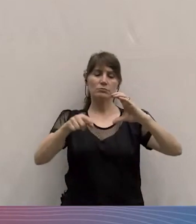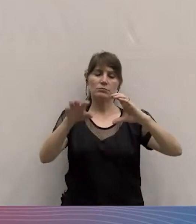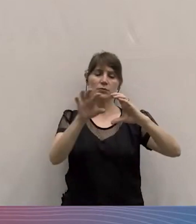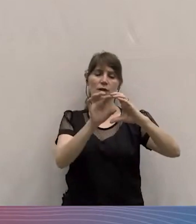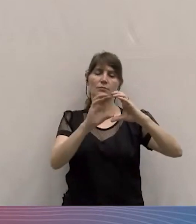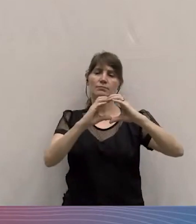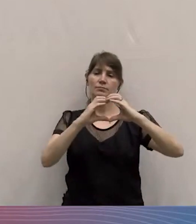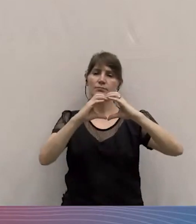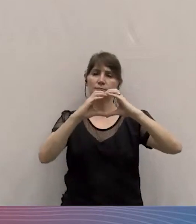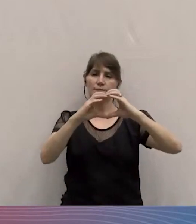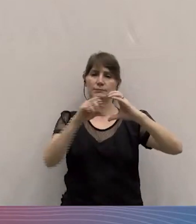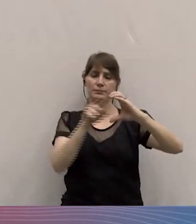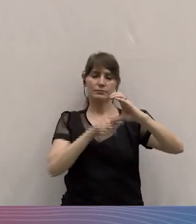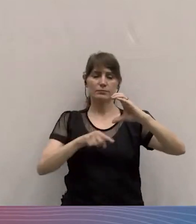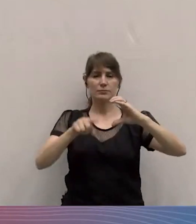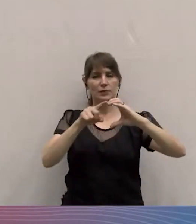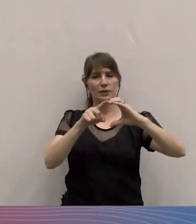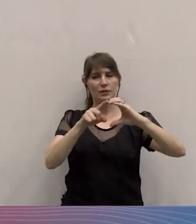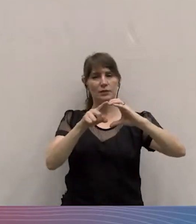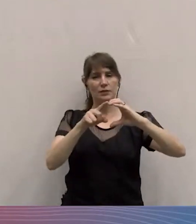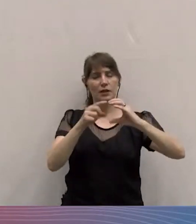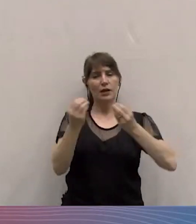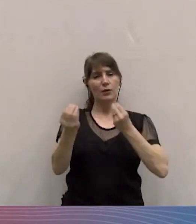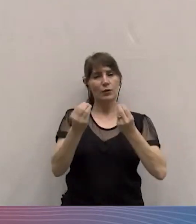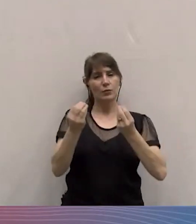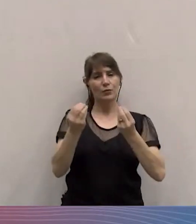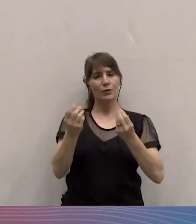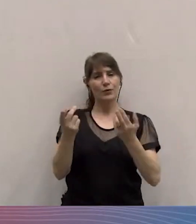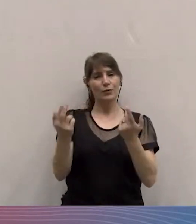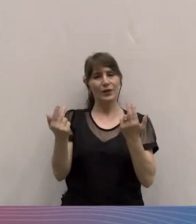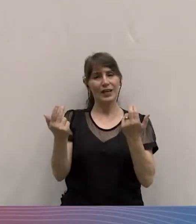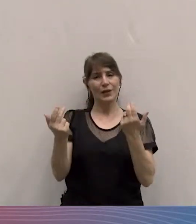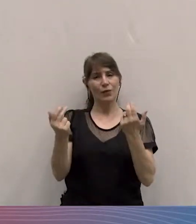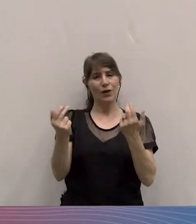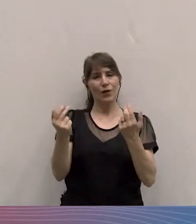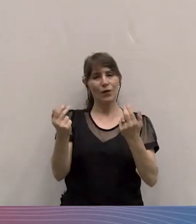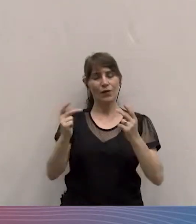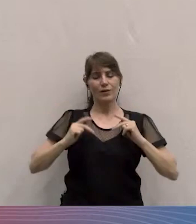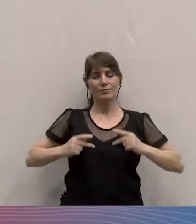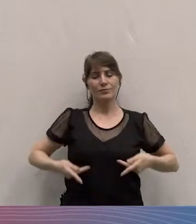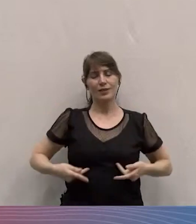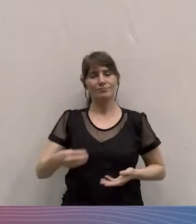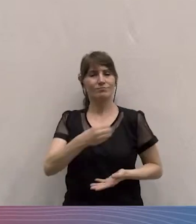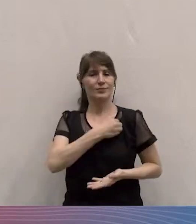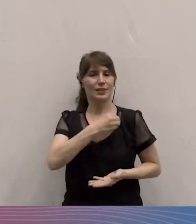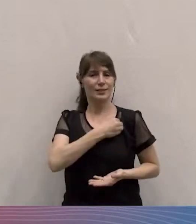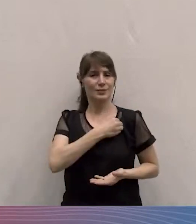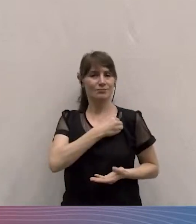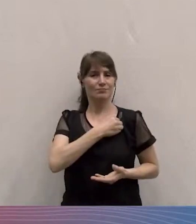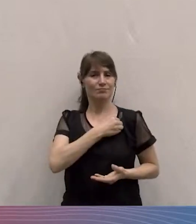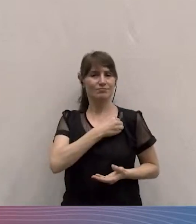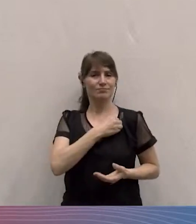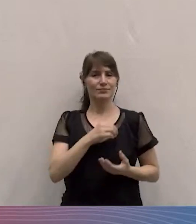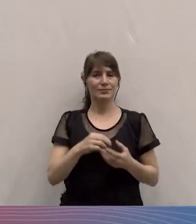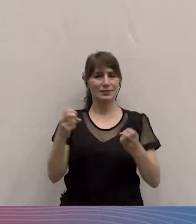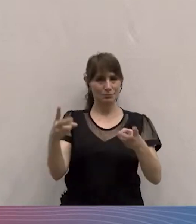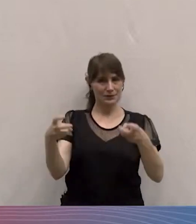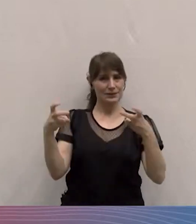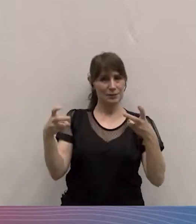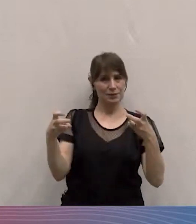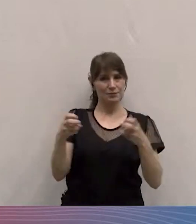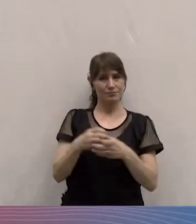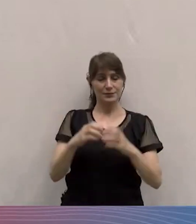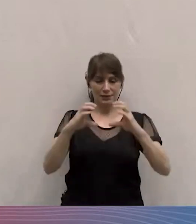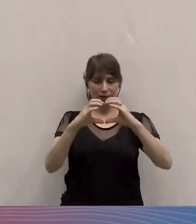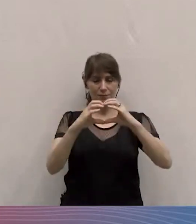círculo é a semelhança da carne do pecado, e o conteúdo desse círculo é